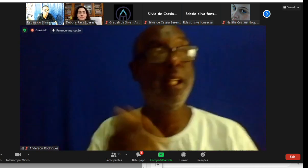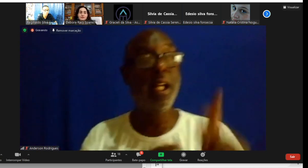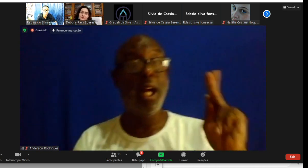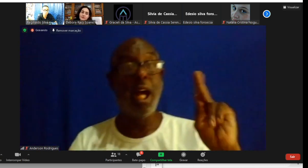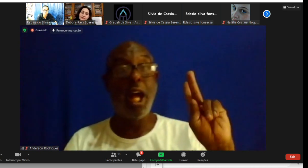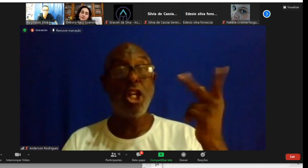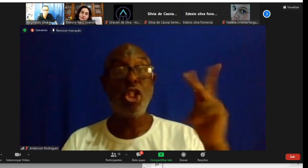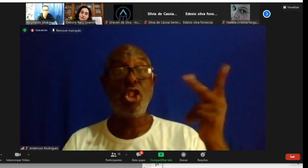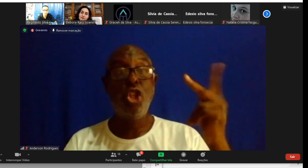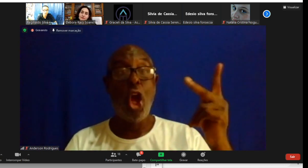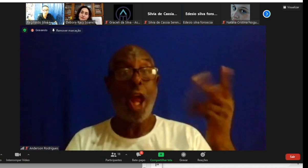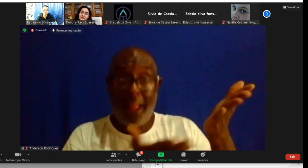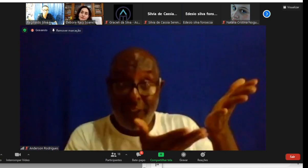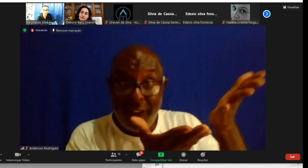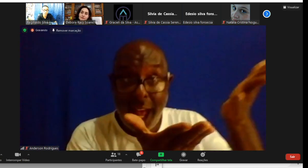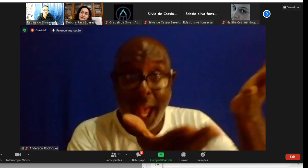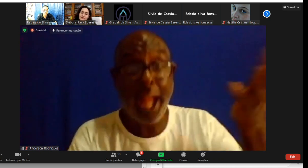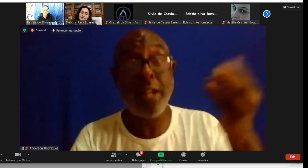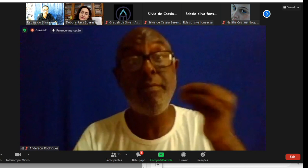não tínhamos.